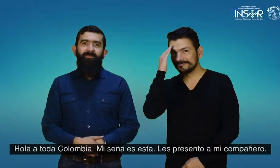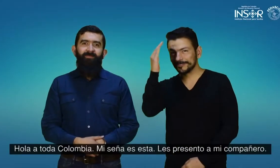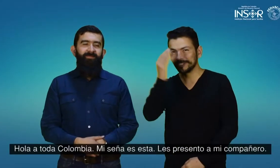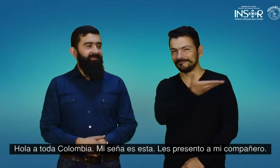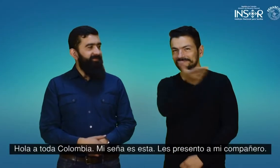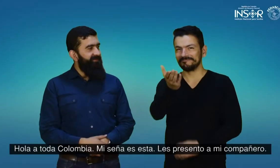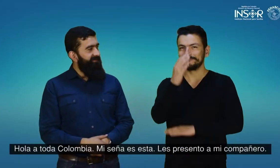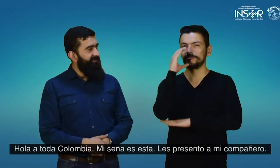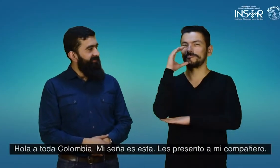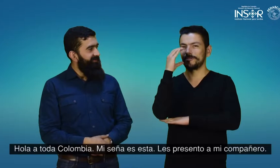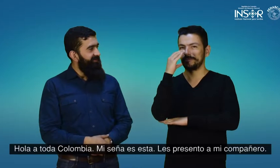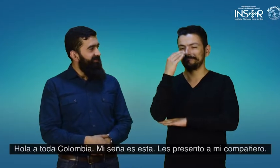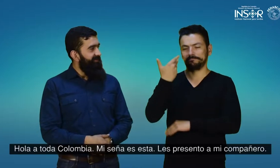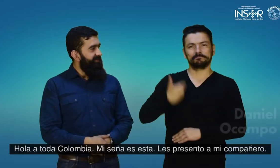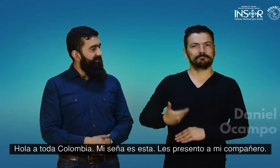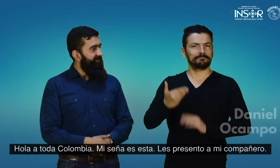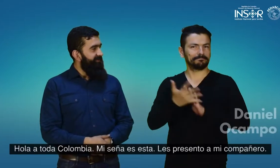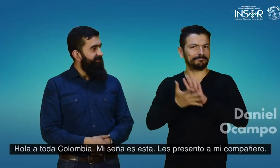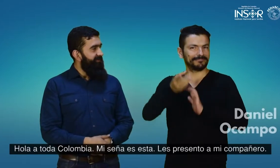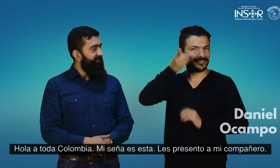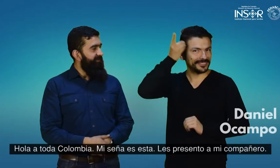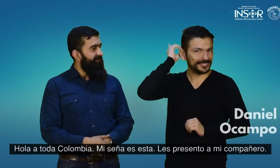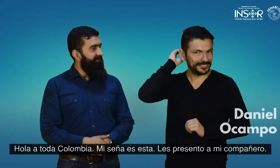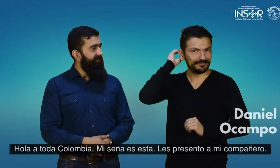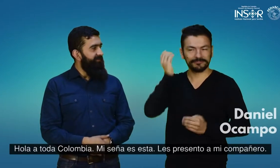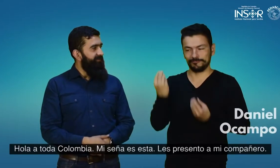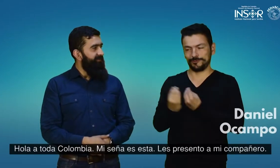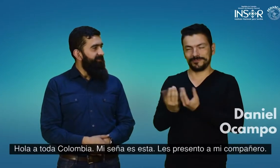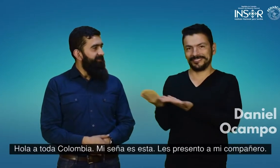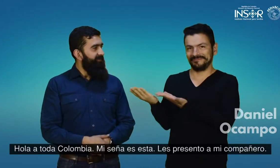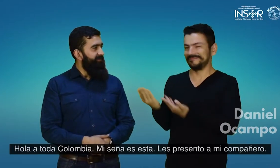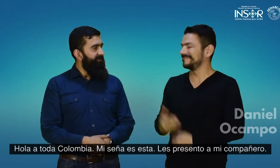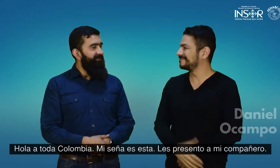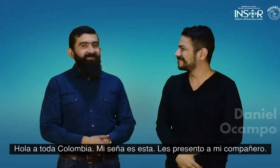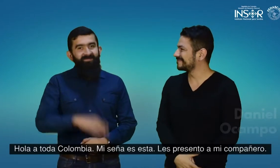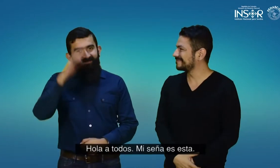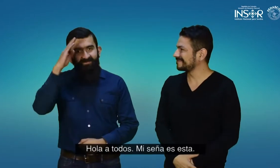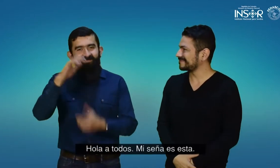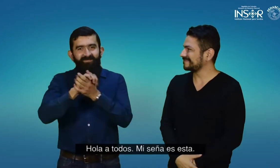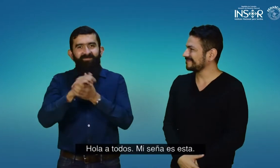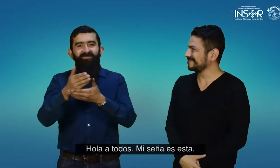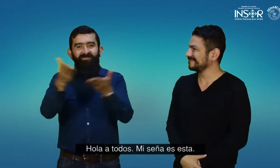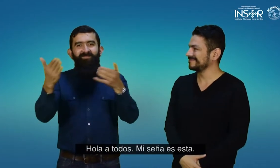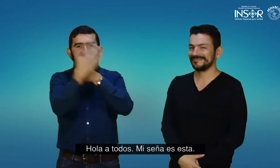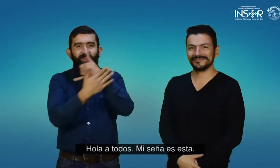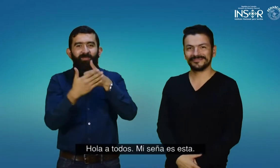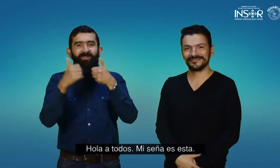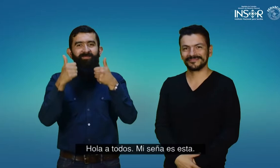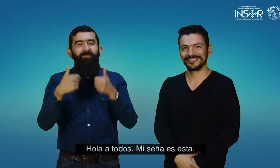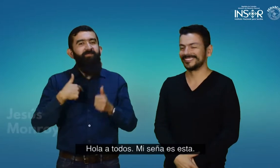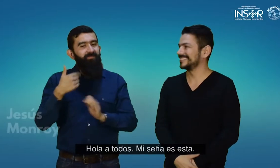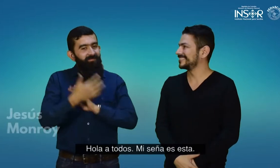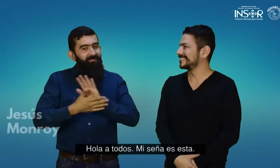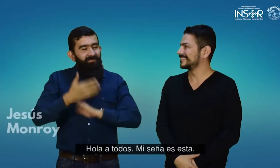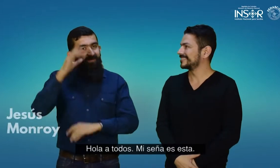Hola a toda Colombia, mi seña es esta. Les presento a mi compañero. Hola a todos, mi seña es esta.